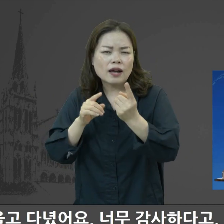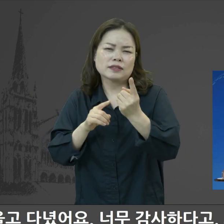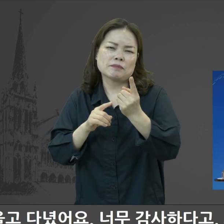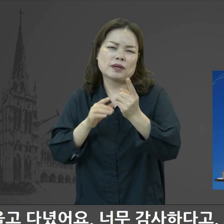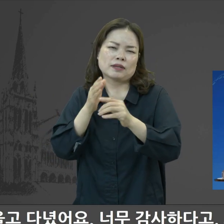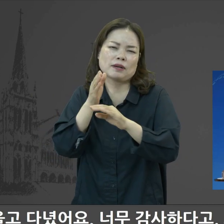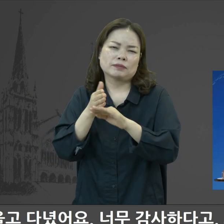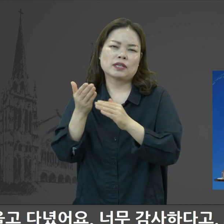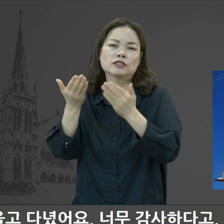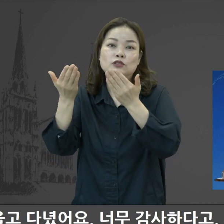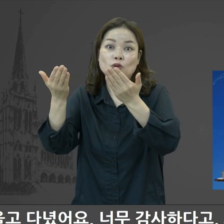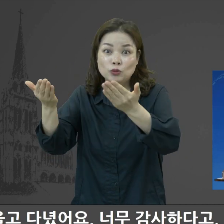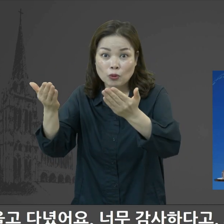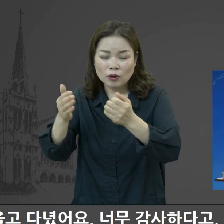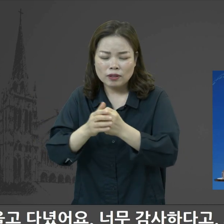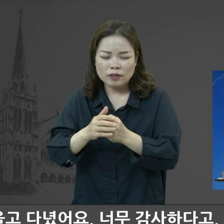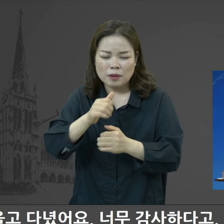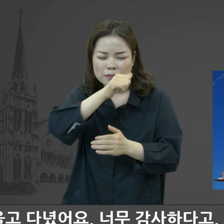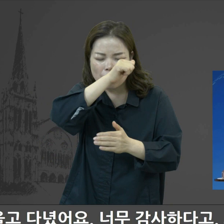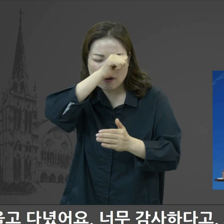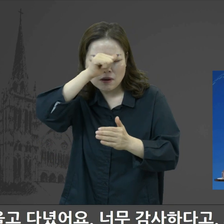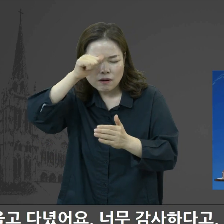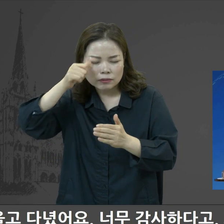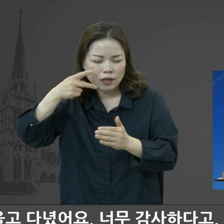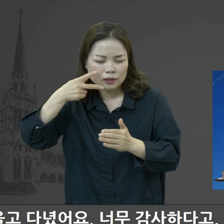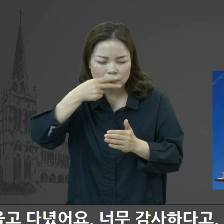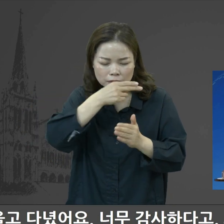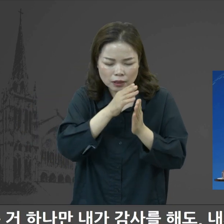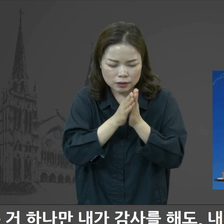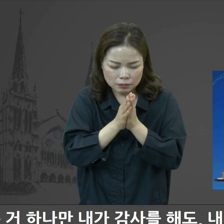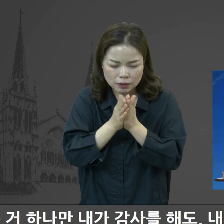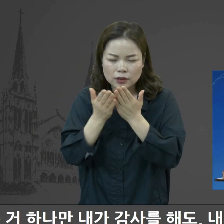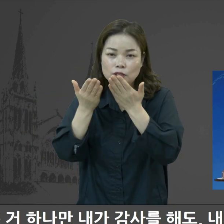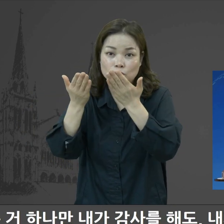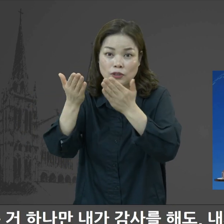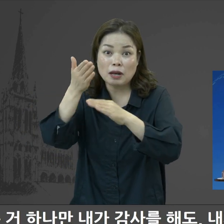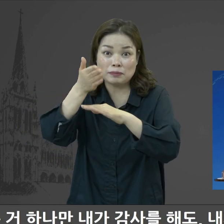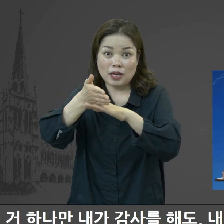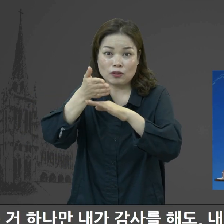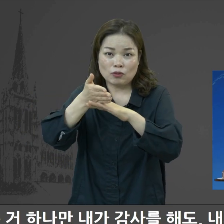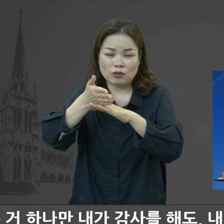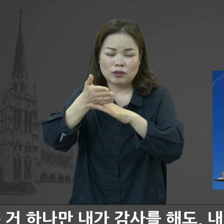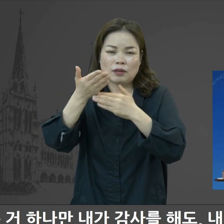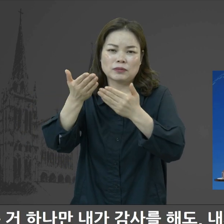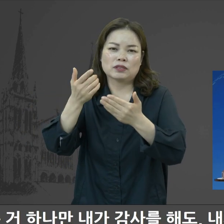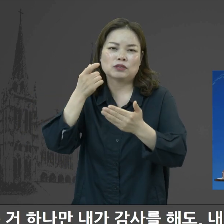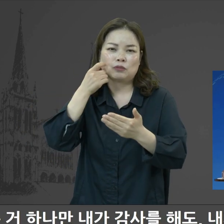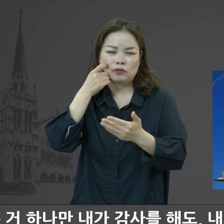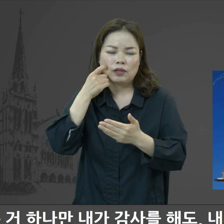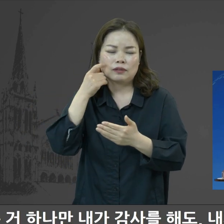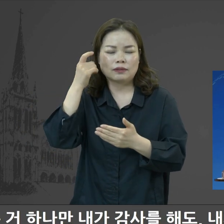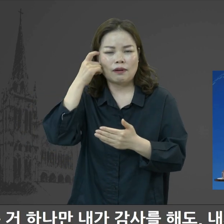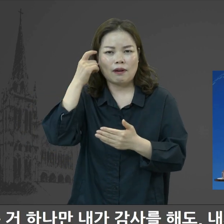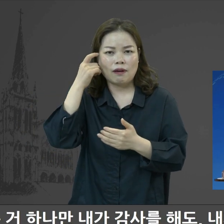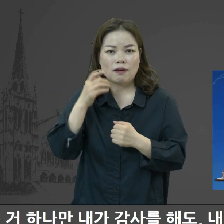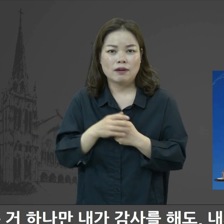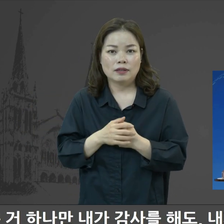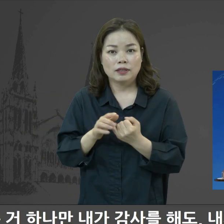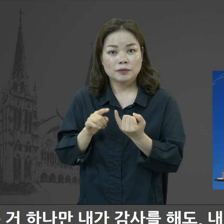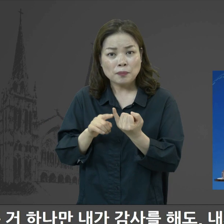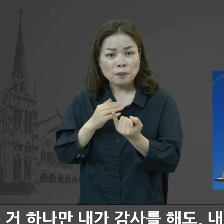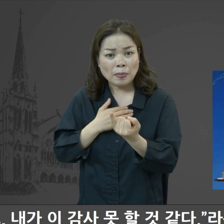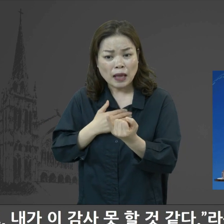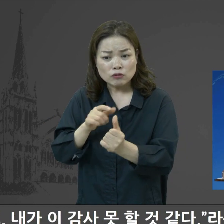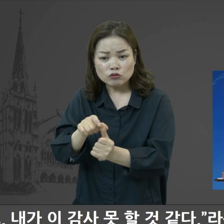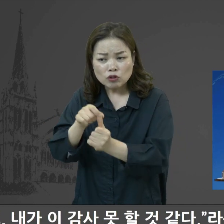내가 감사를 해도, 내가 평생을 금식하면서 감사를 해도 내가 이 감사 못할 것 같다라는 생각이 들었어요. 그런데